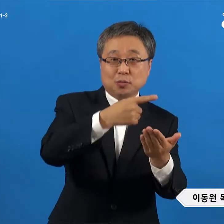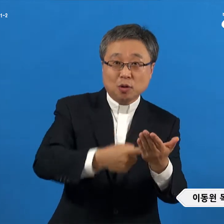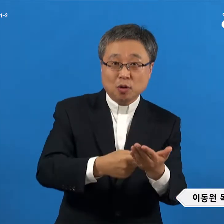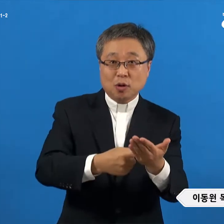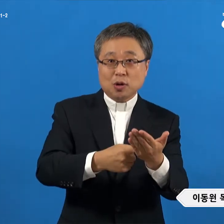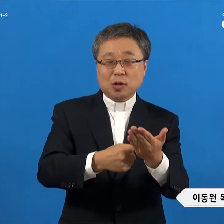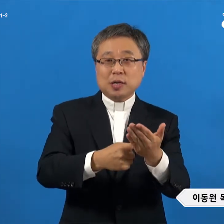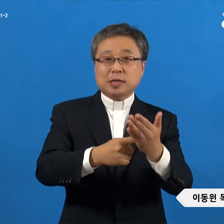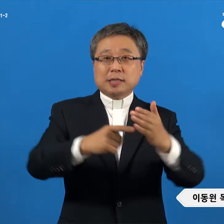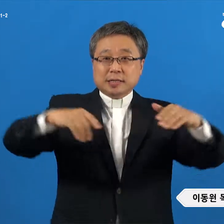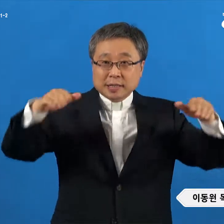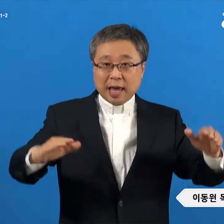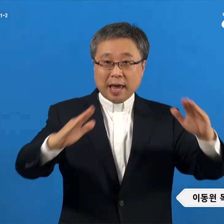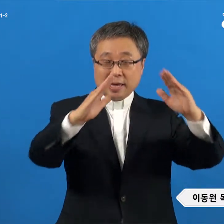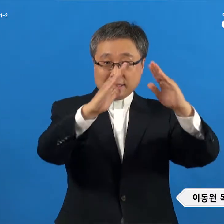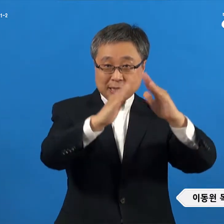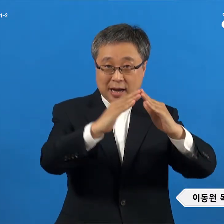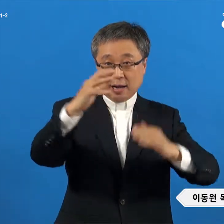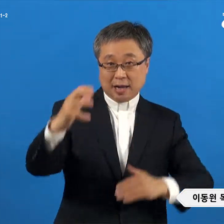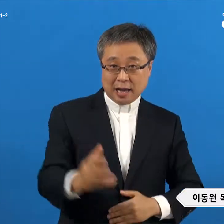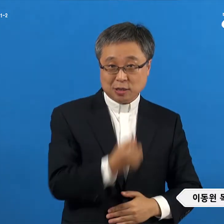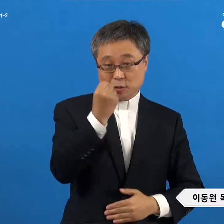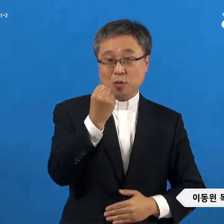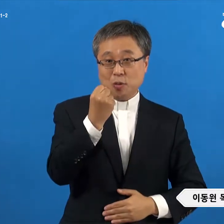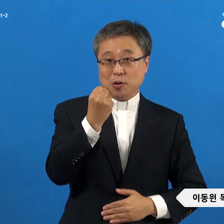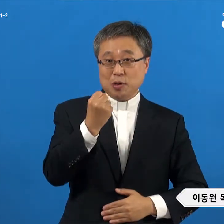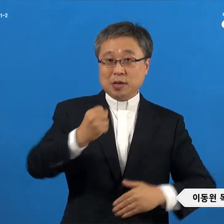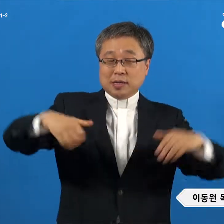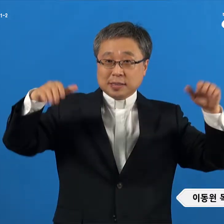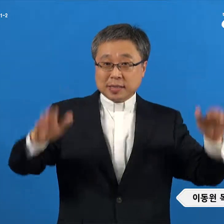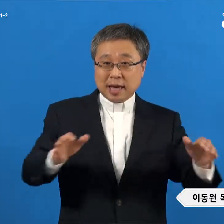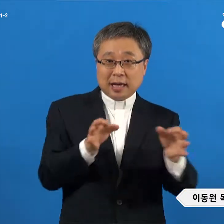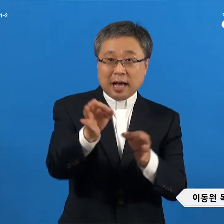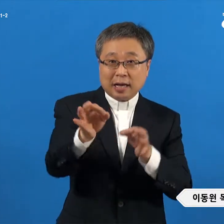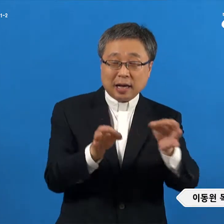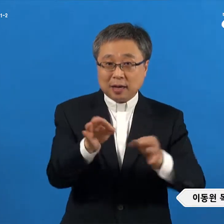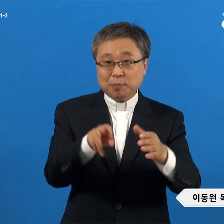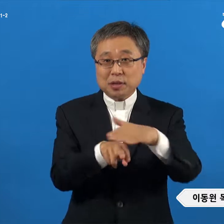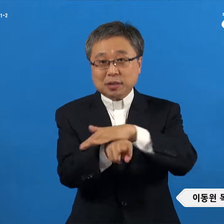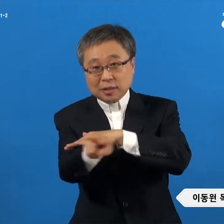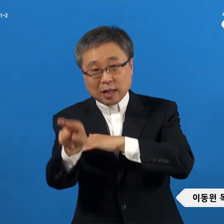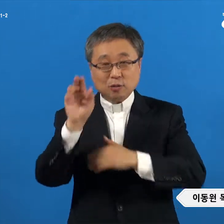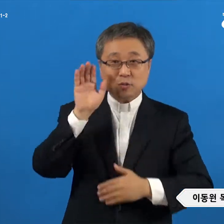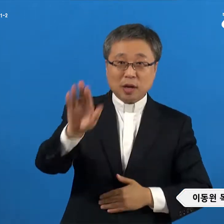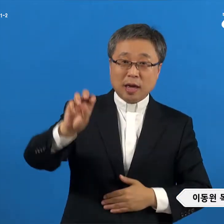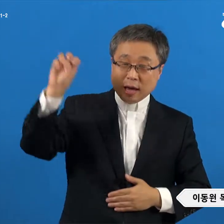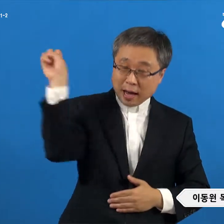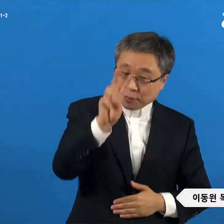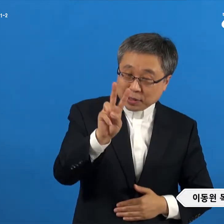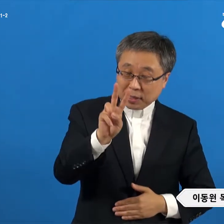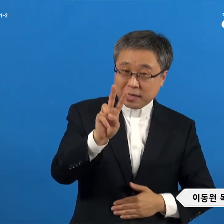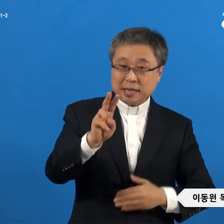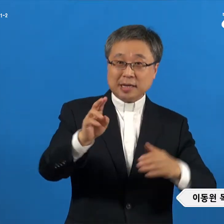흑인 노인은 새 가게를 벗어나자마자 갑자기 새장을 열더니 새를